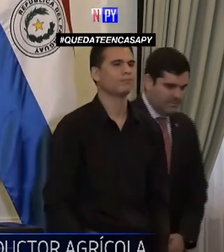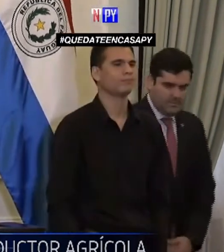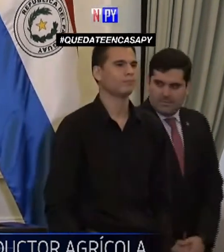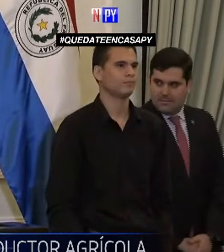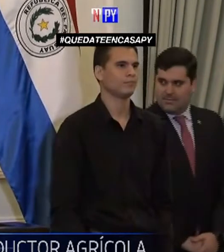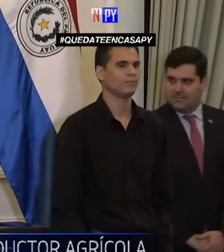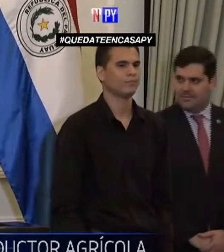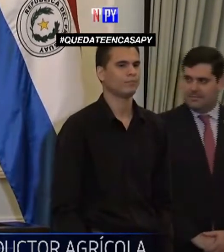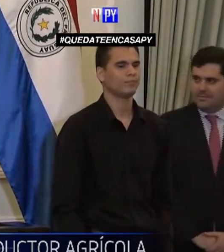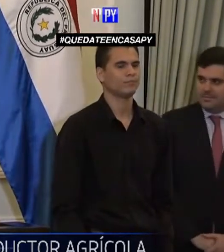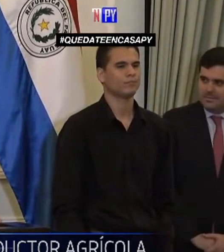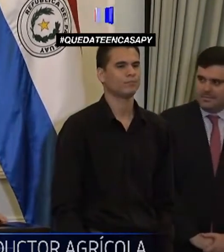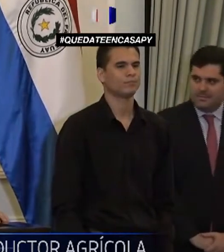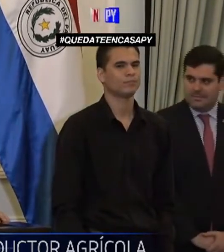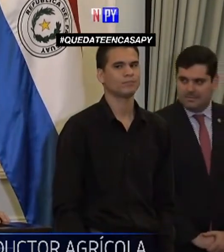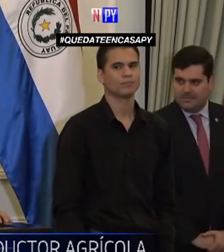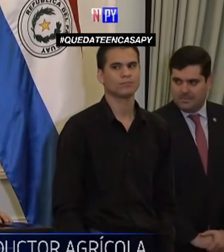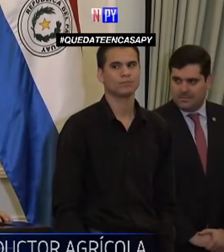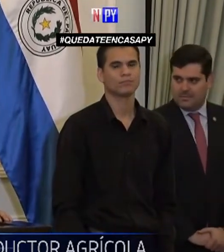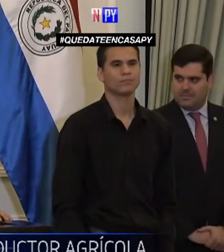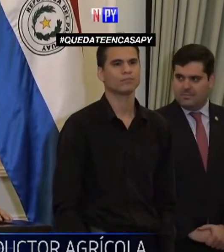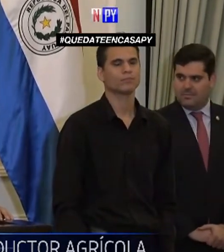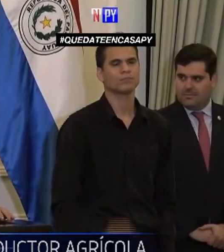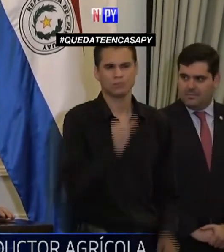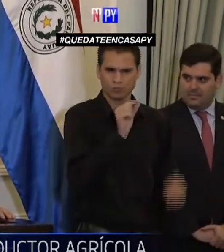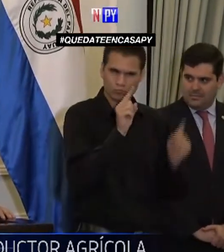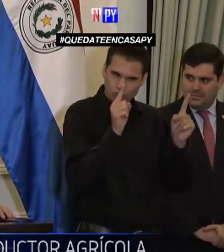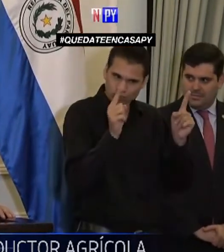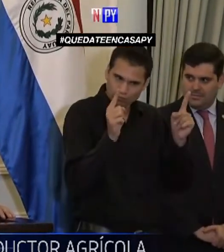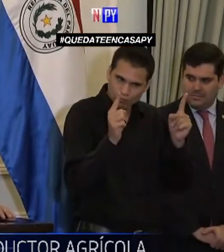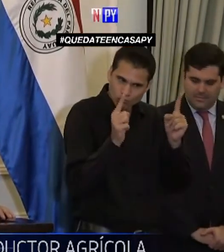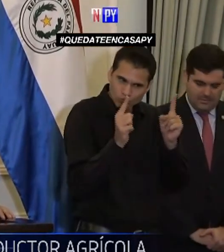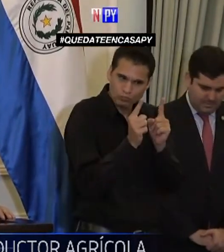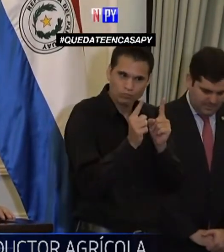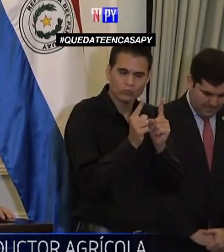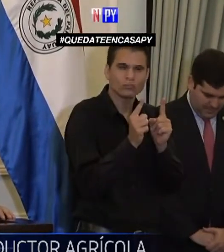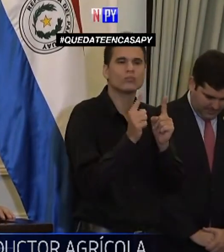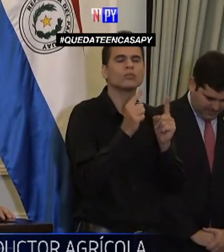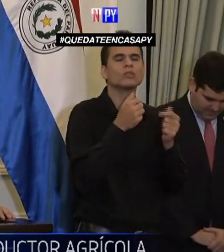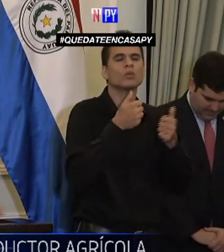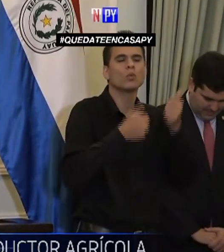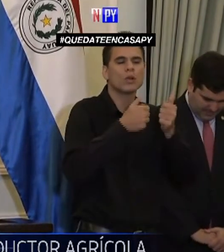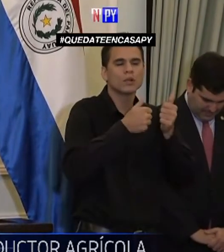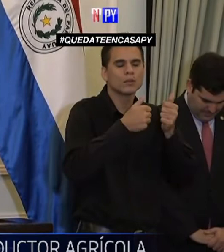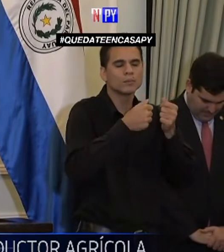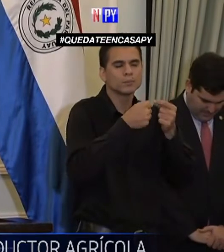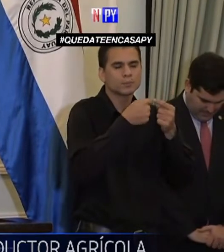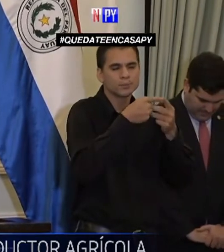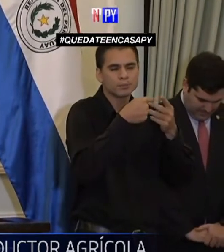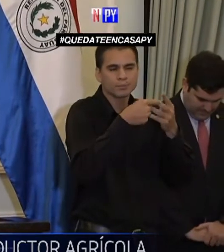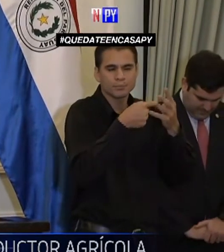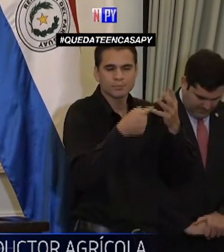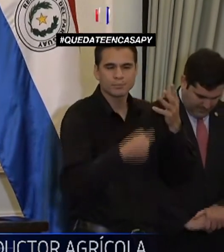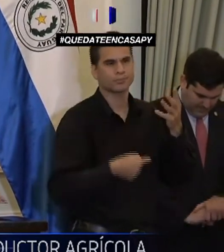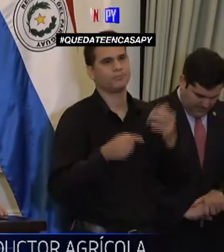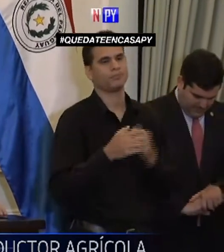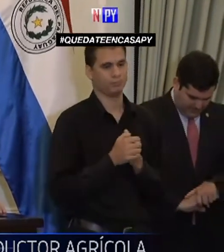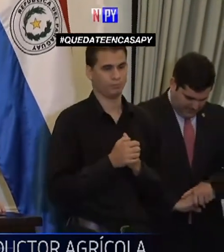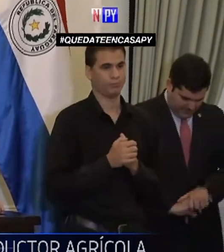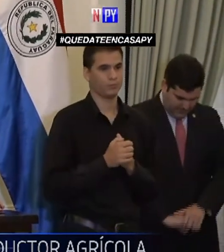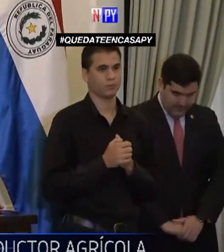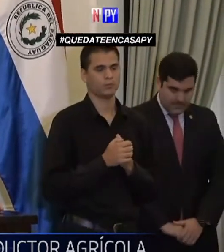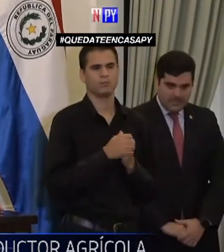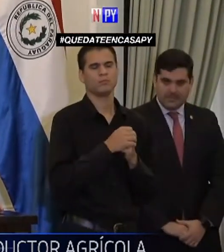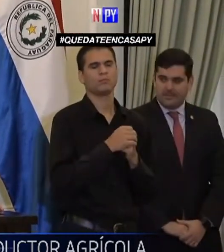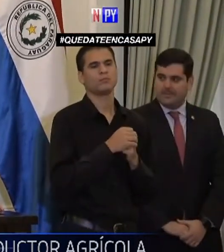titular del SENACSA con respecto a cómo están trabajando en el sector ganadero. Un resumen ya a cargo del ministro Rodolfo Friedman.